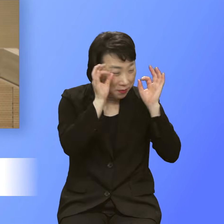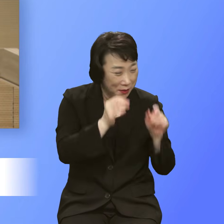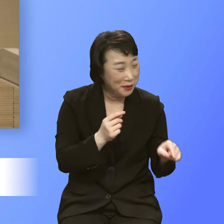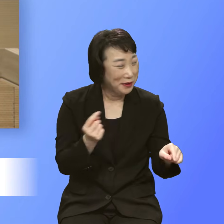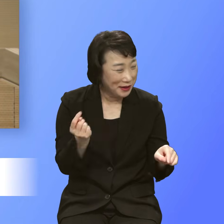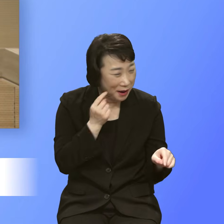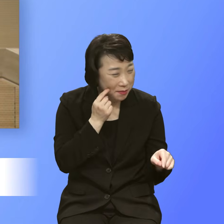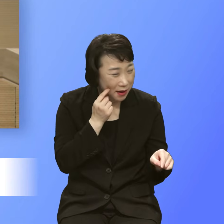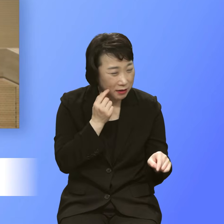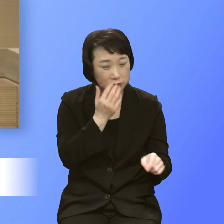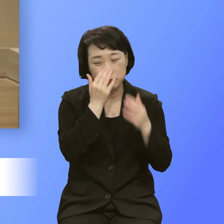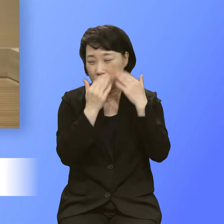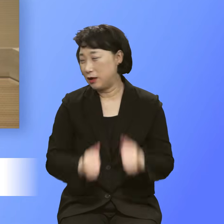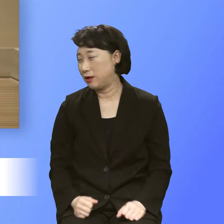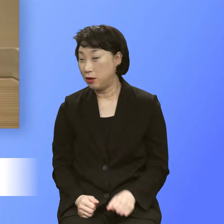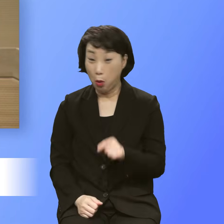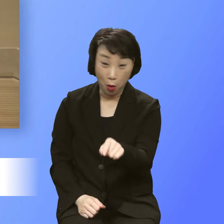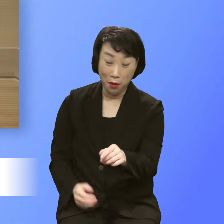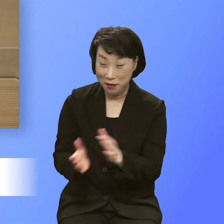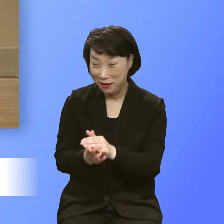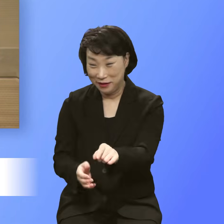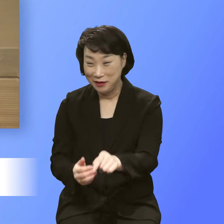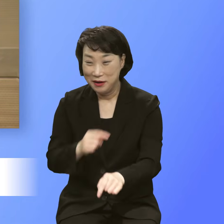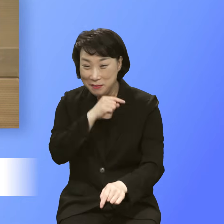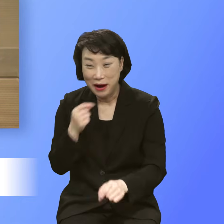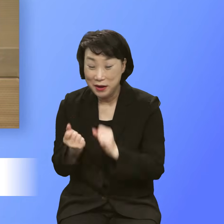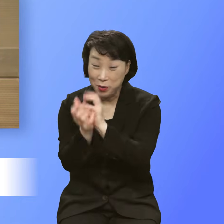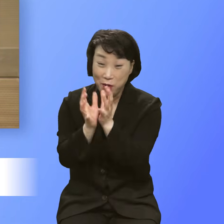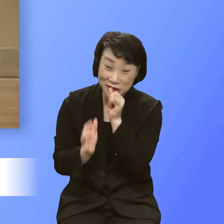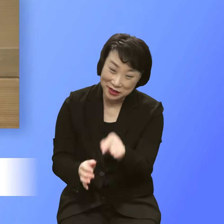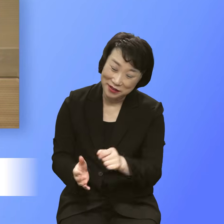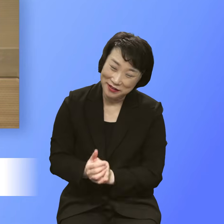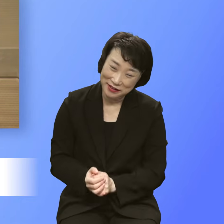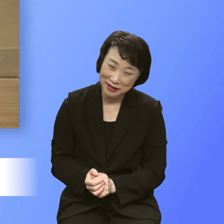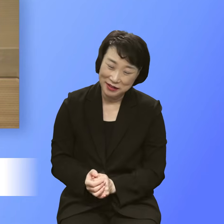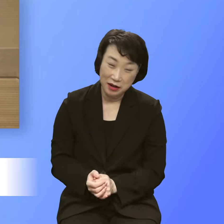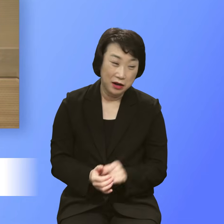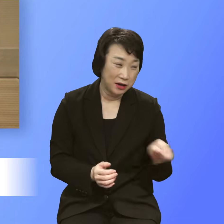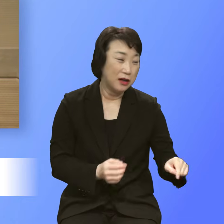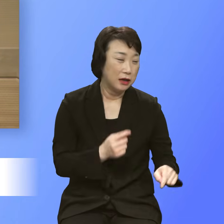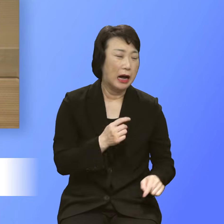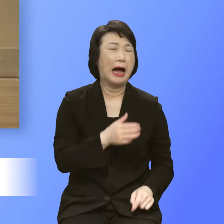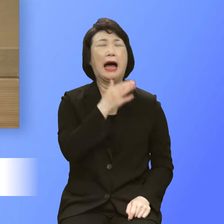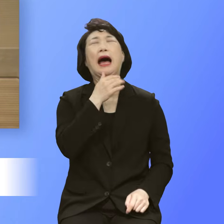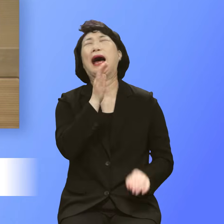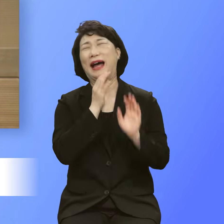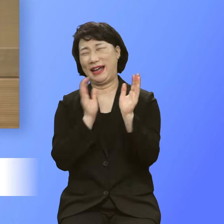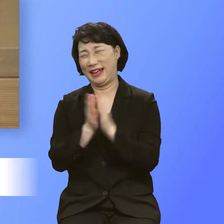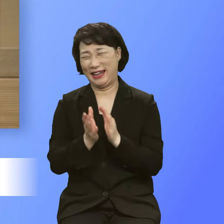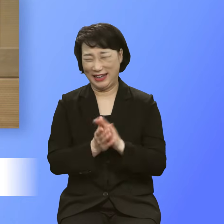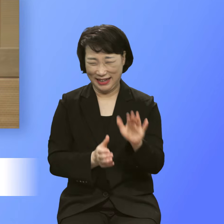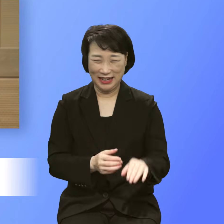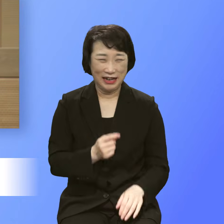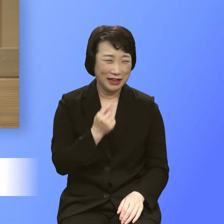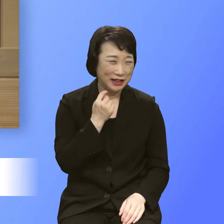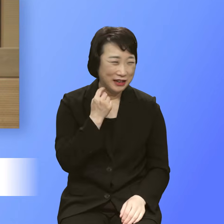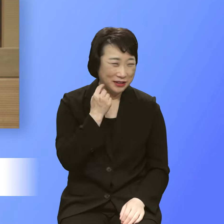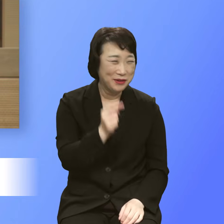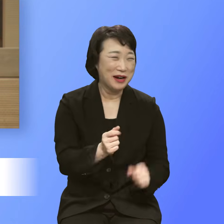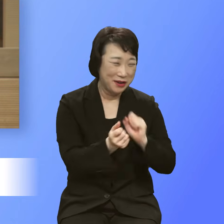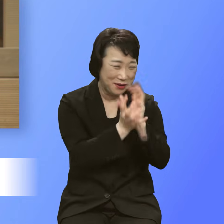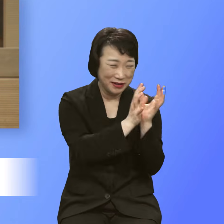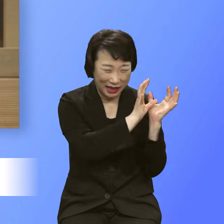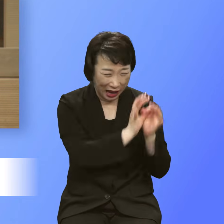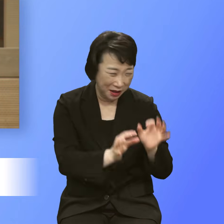꽃이요. 이쪽에 봤더니 빨간 꽃이 있어요. 가만히 보니까 아, 노란 꽃보다 싫으면 빨간 꽃 보라고 빨간 꽃을